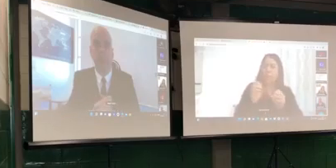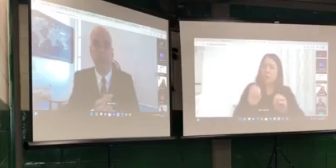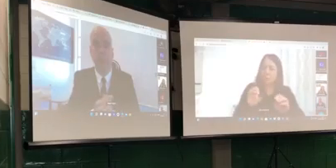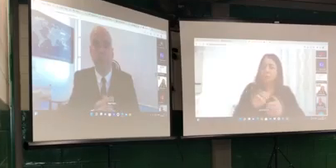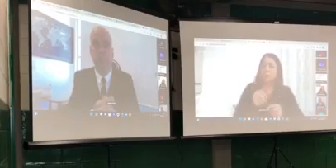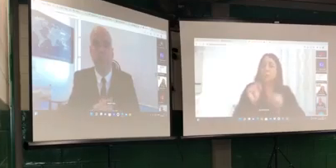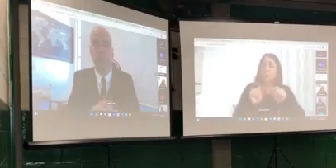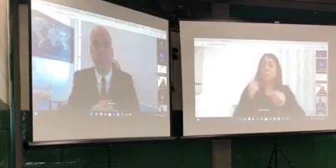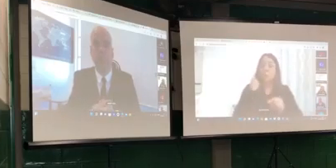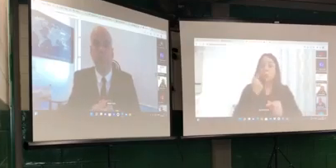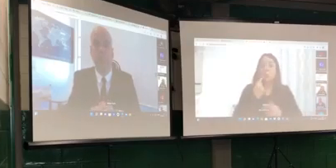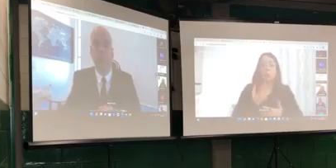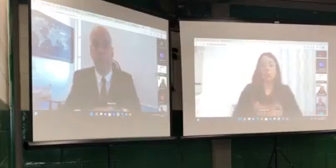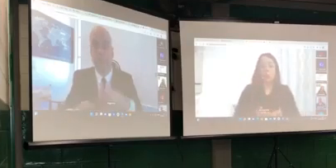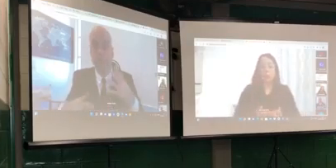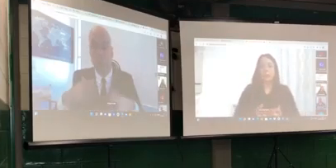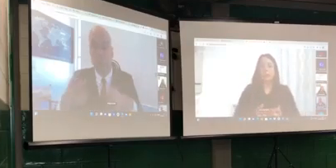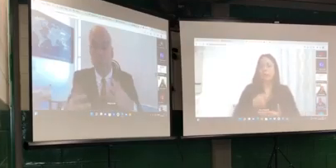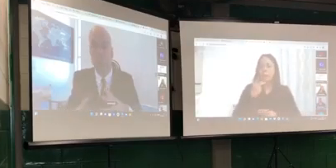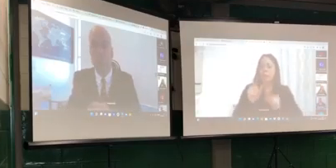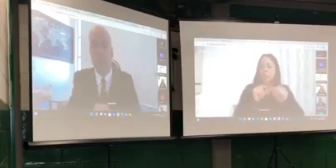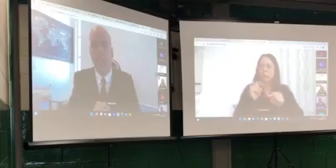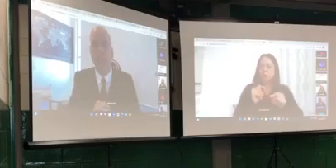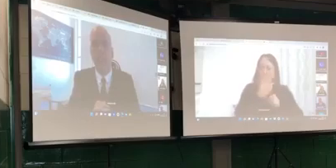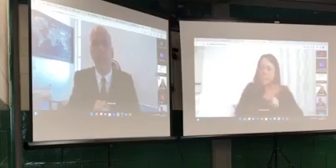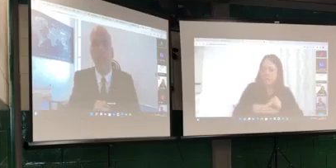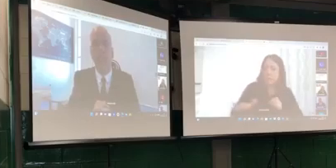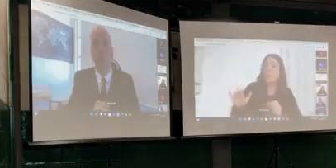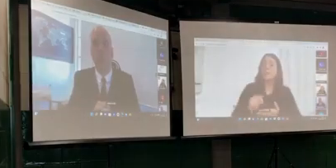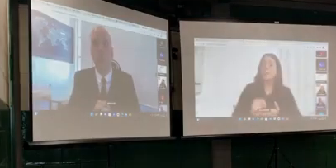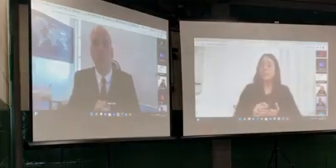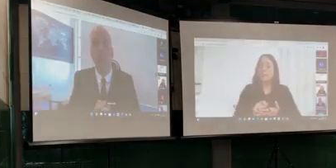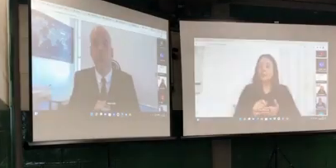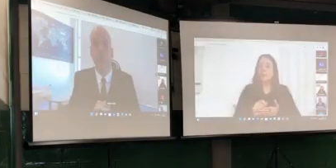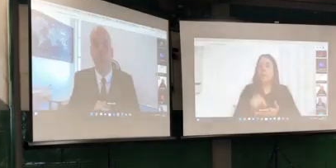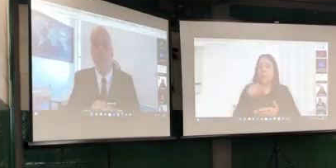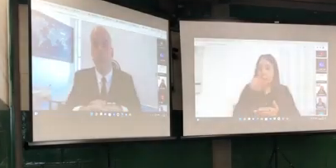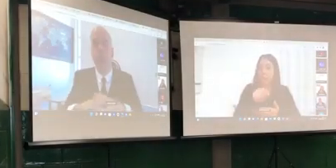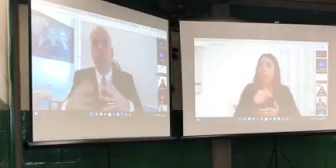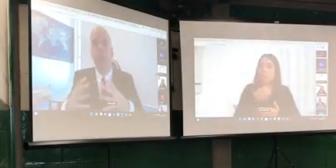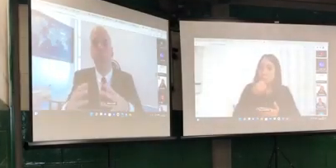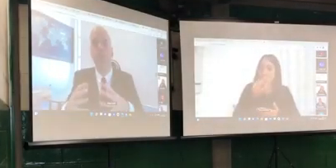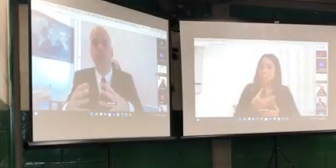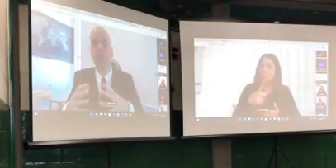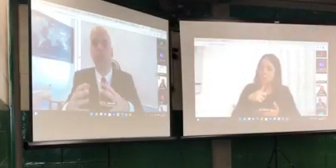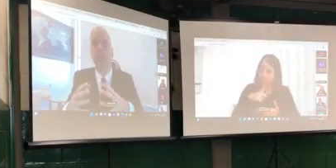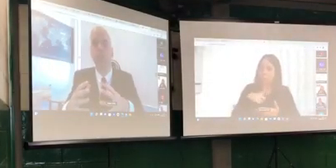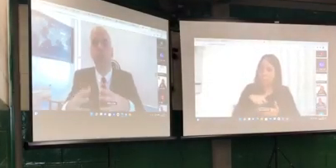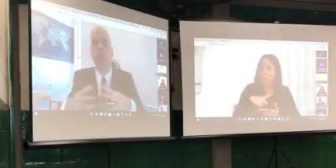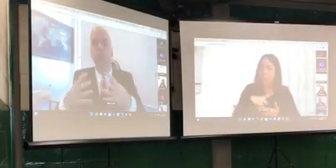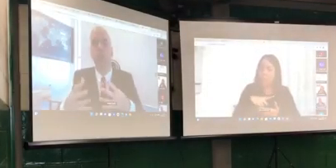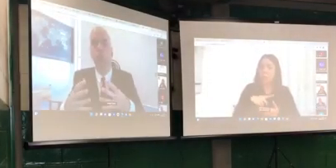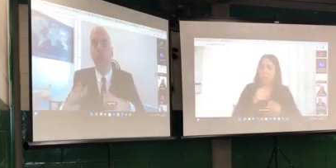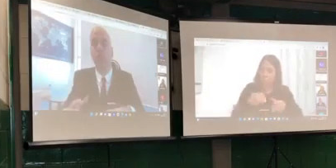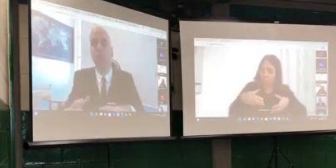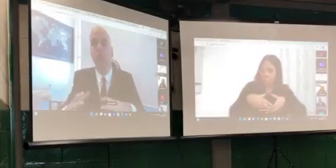os surdos, falando sobre criança, e lá eles falaram, não, a gente tem um grupo de estudos,